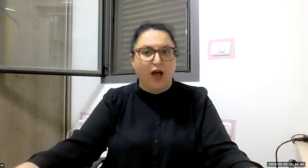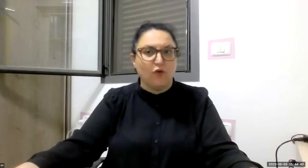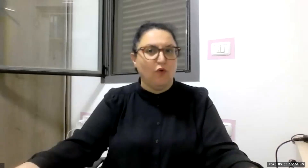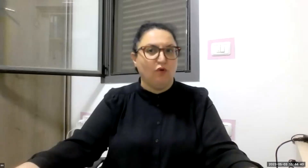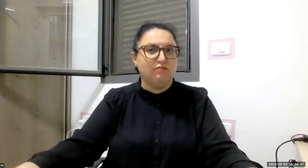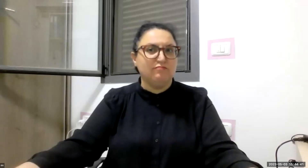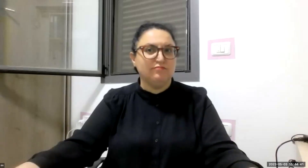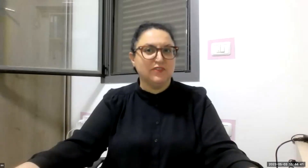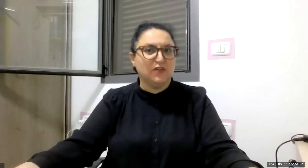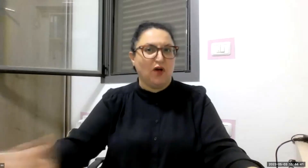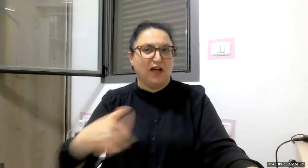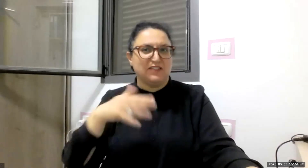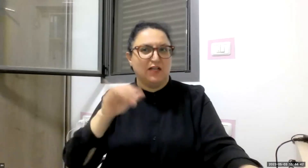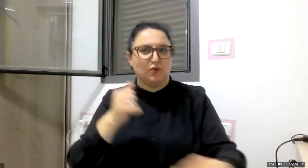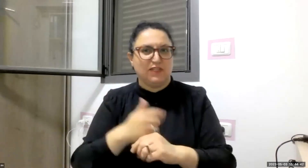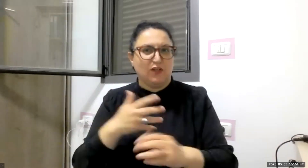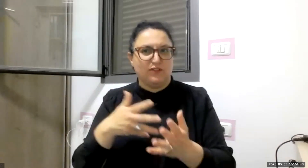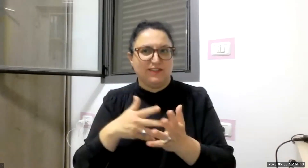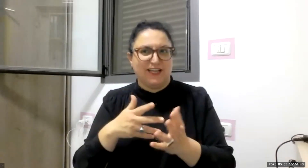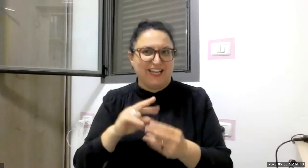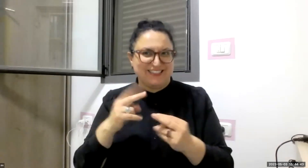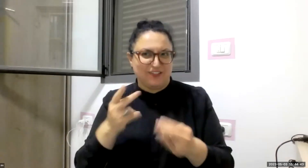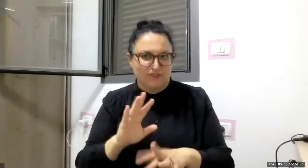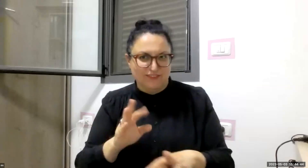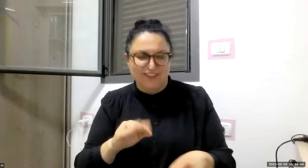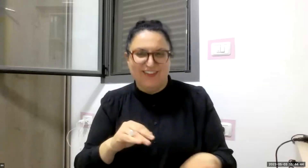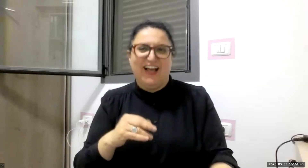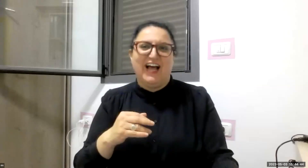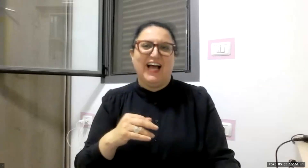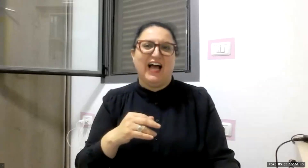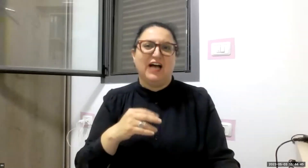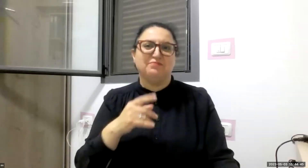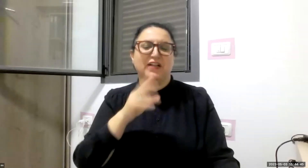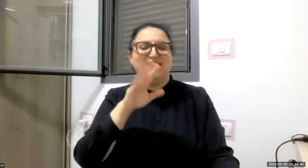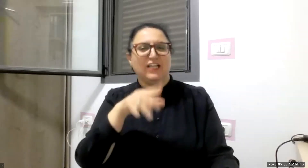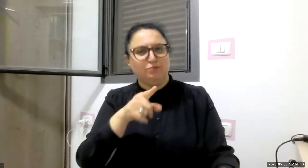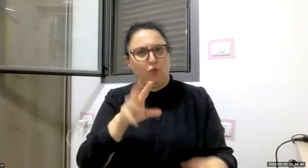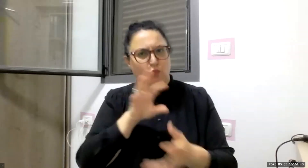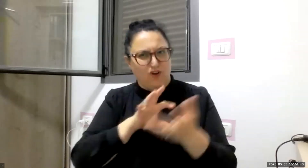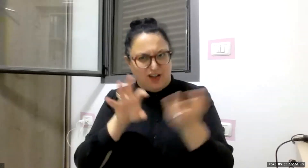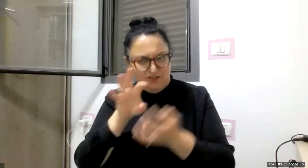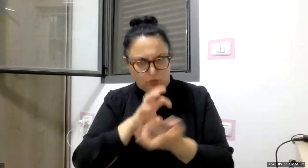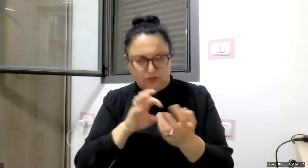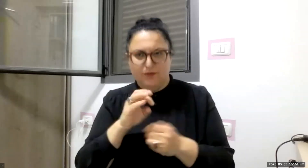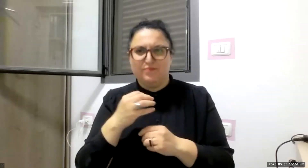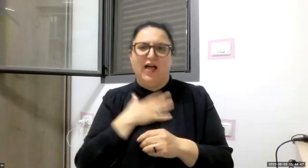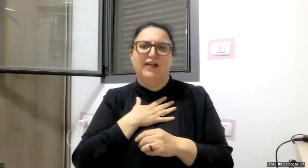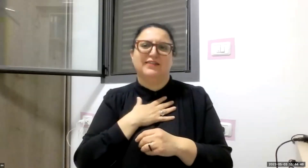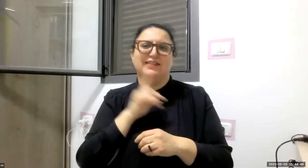אה לא לא הלכתי לעשות דיקות גנטיות אבל כן יש כאן מורכבות